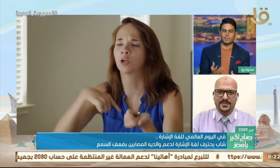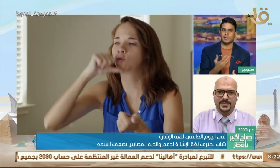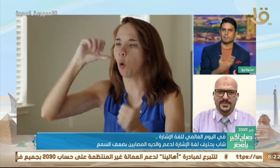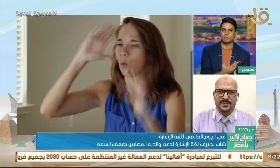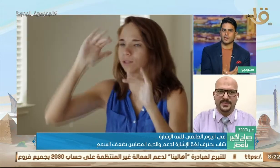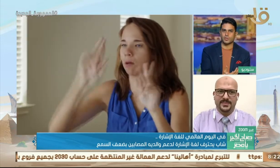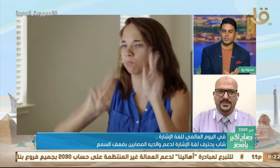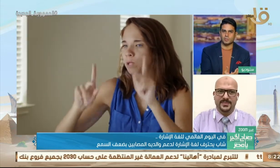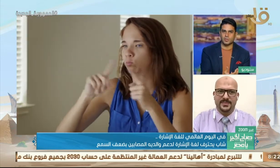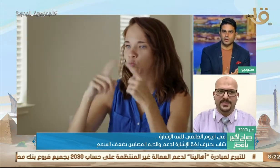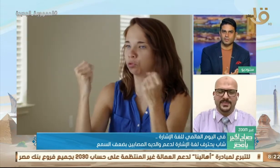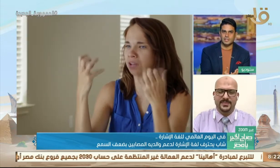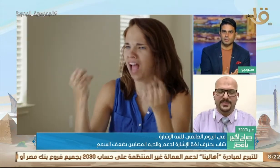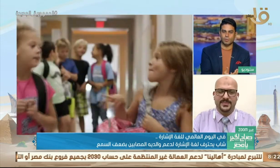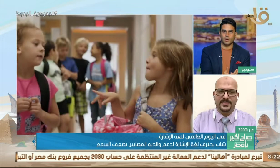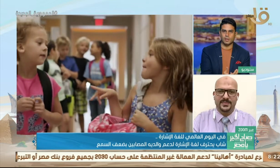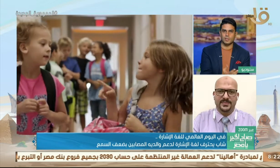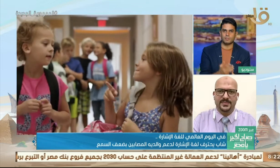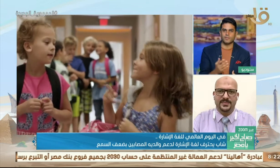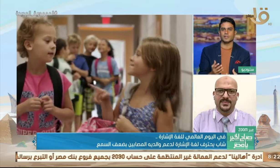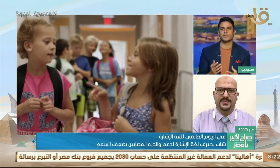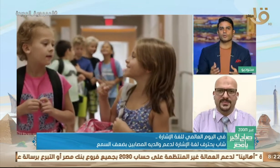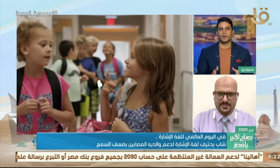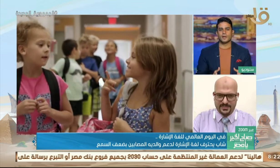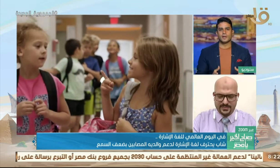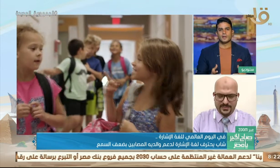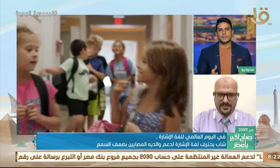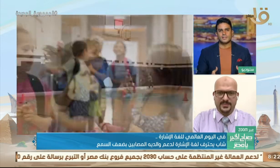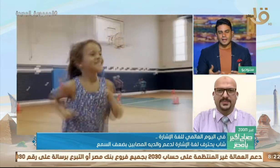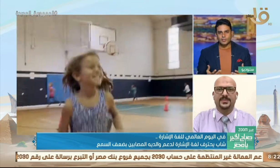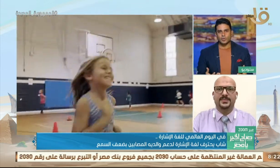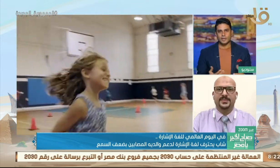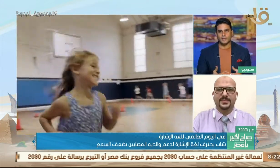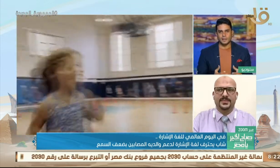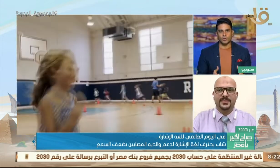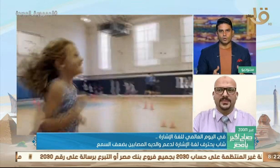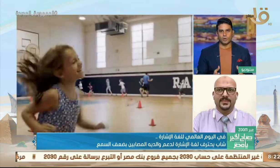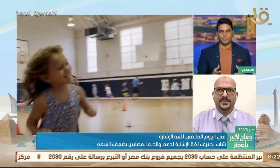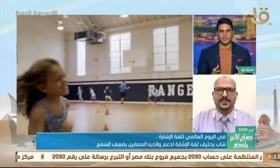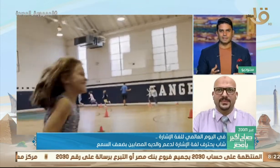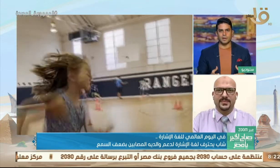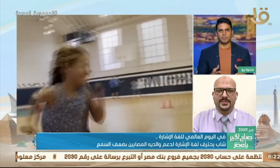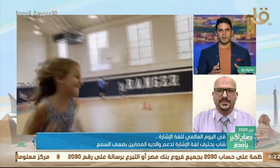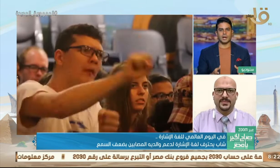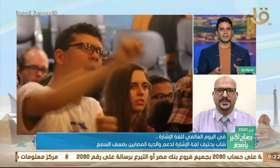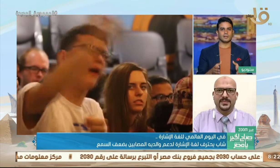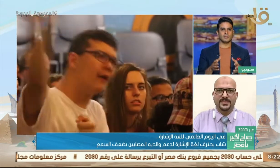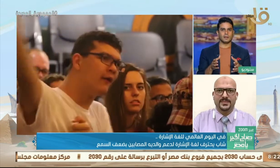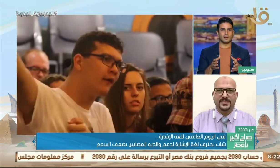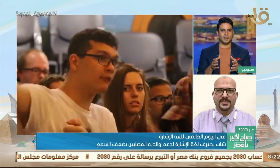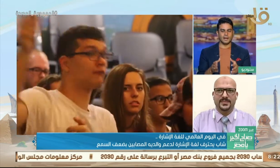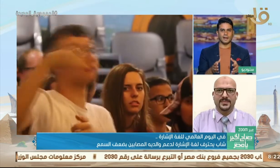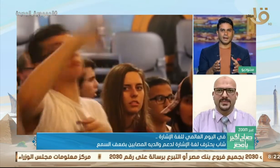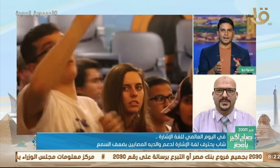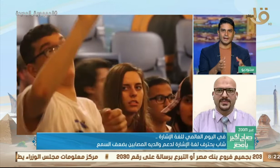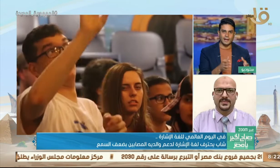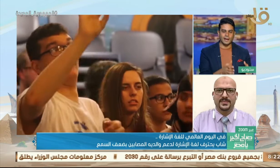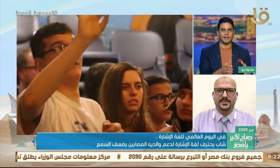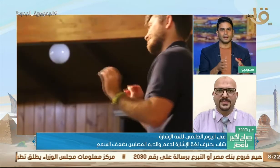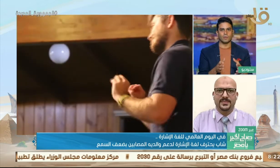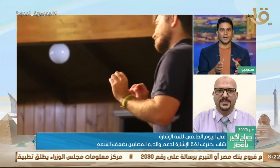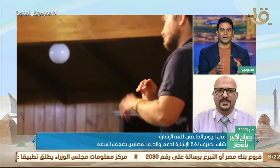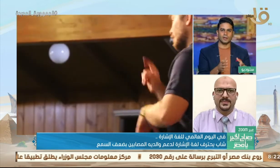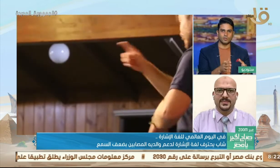عشان يتعامل مع شخص من ضعاف السمع والاصم، فاعتقد ان هو سهل شويه ان انا اقول له لو حبيت تعبر عن